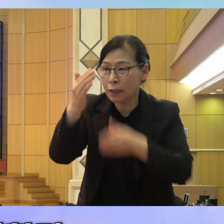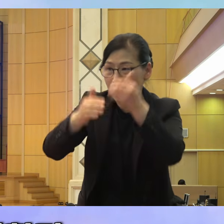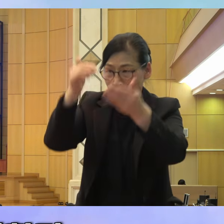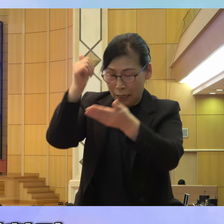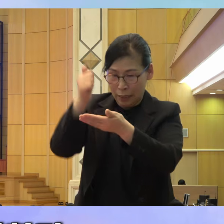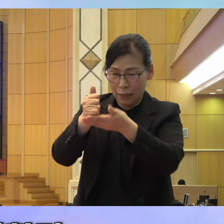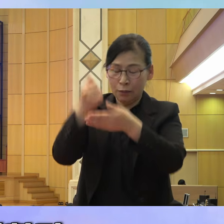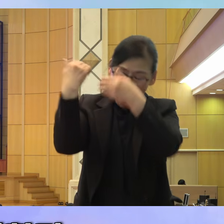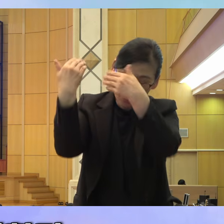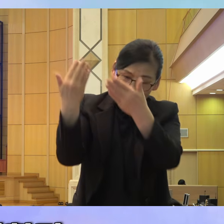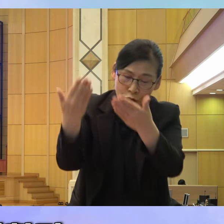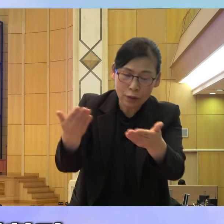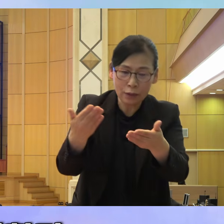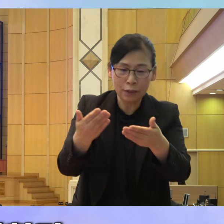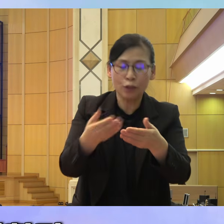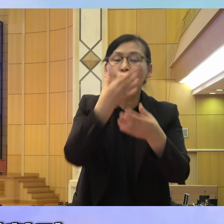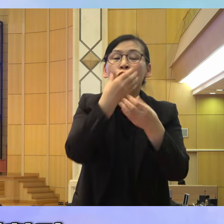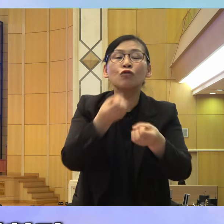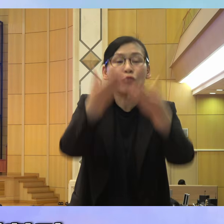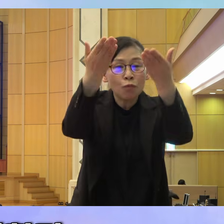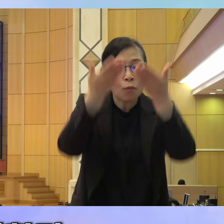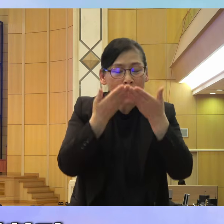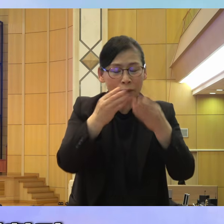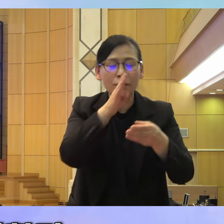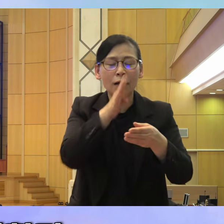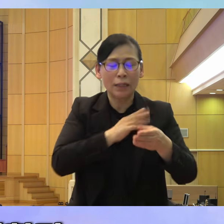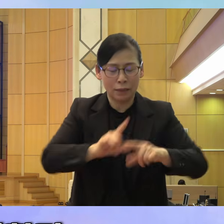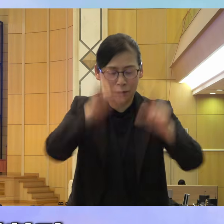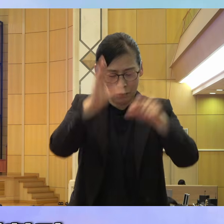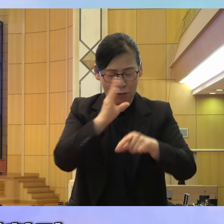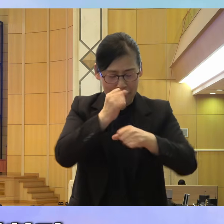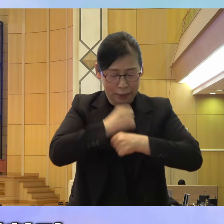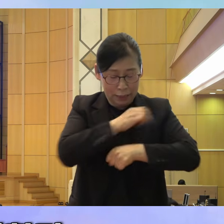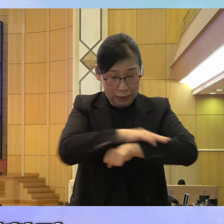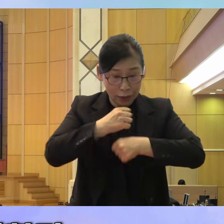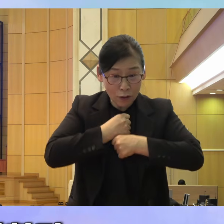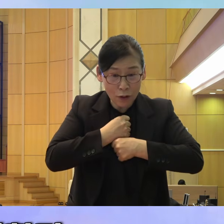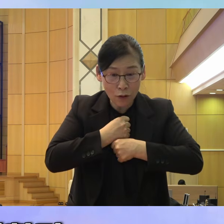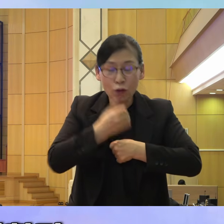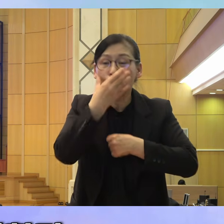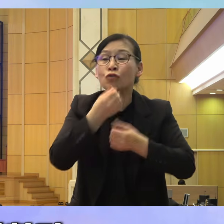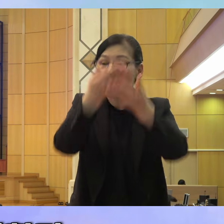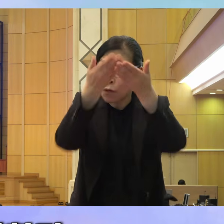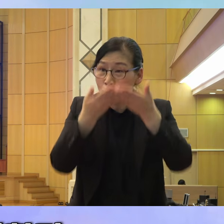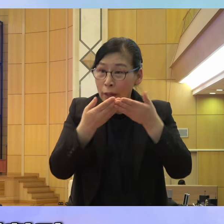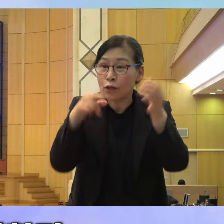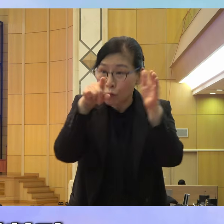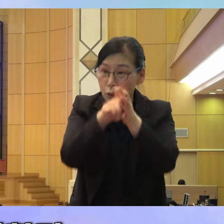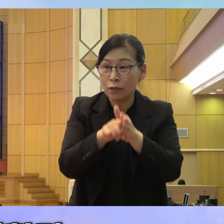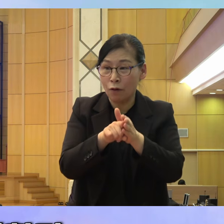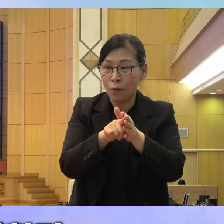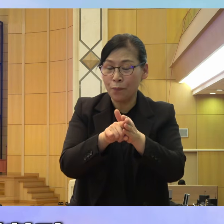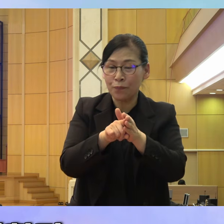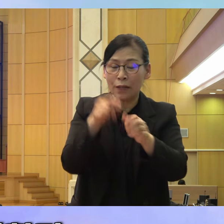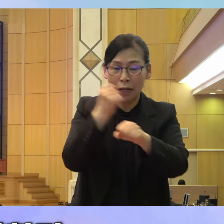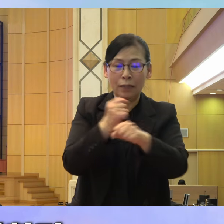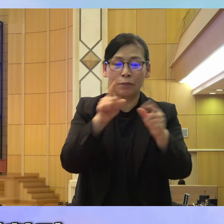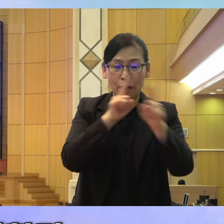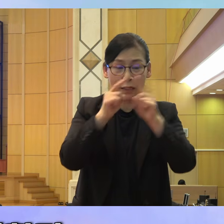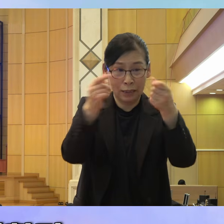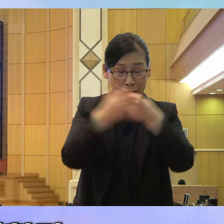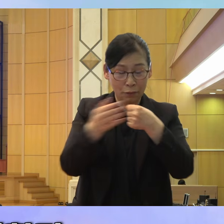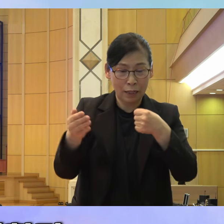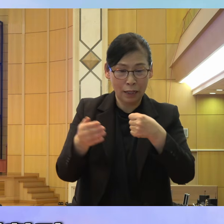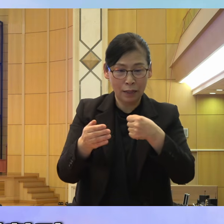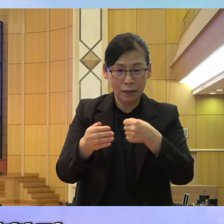하나님의 주시는 축복받는 안식일을 거룩히 잘 지켜서 축복받기 위해서 하는 말이기